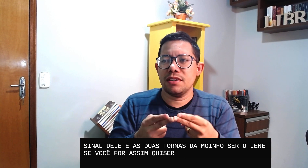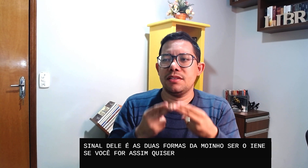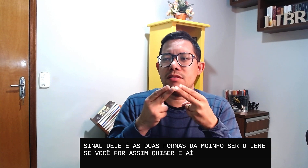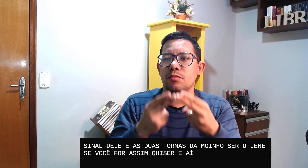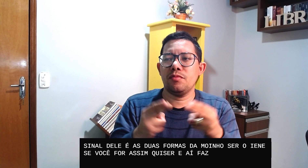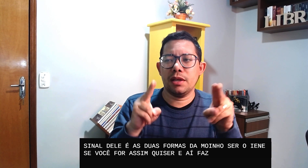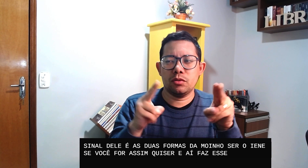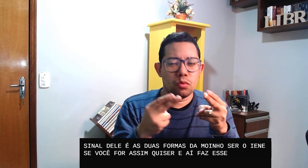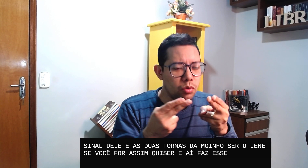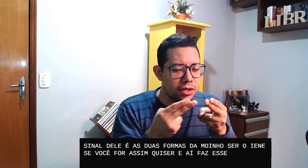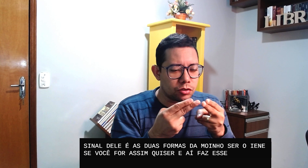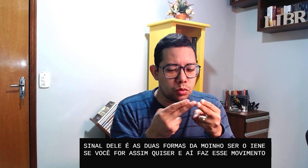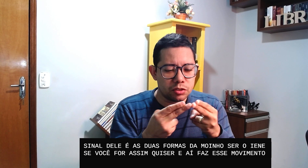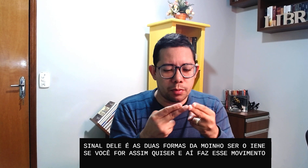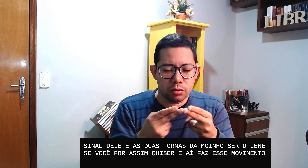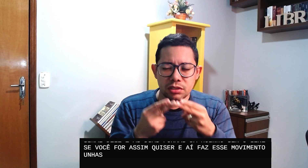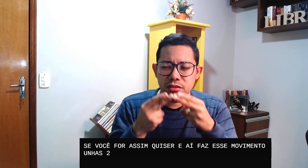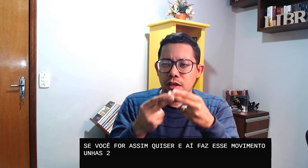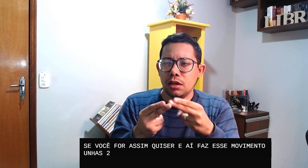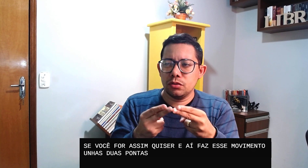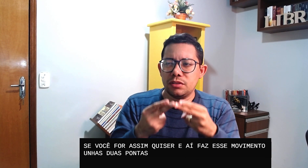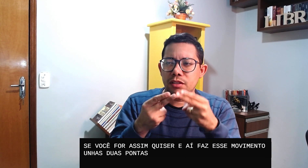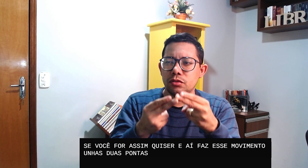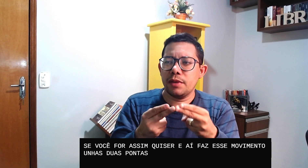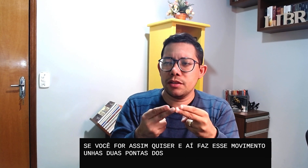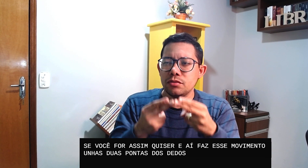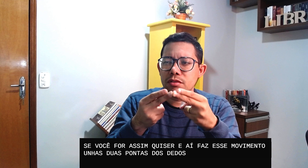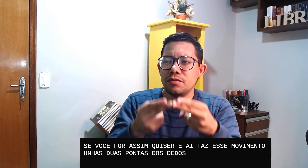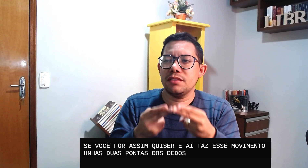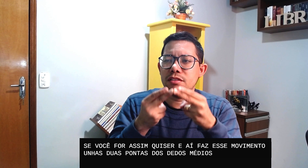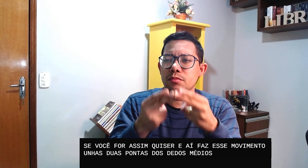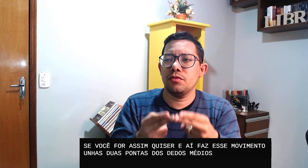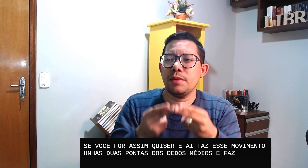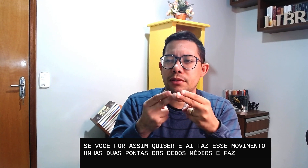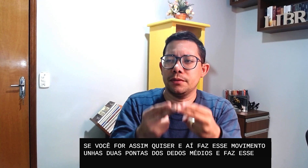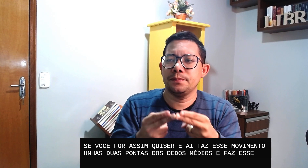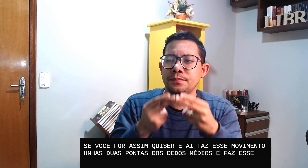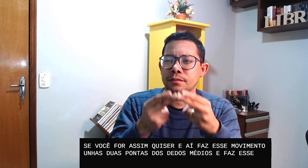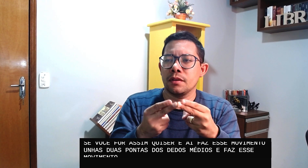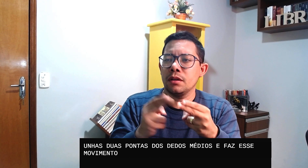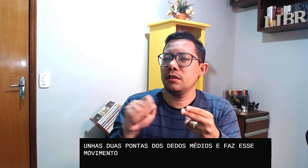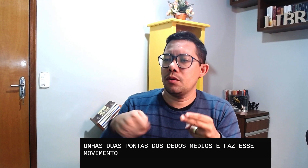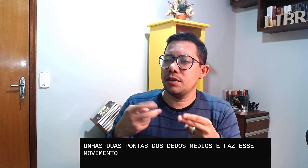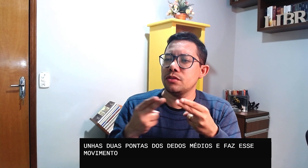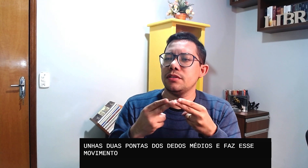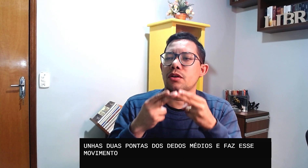esse movimento. Une as duas pontas dos dedos médios e faz esse movimento. Então, esse é o sinal de